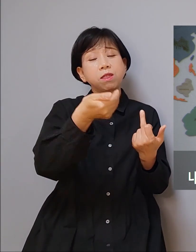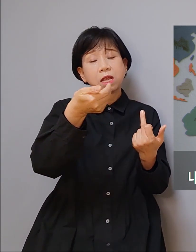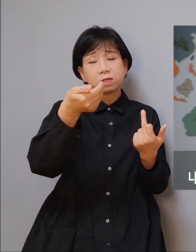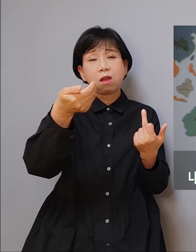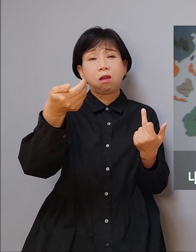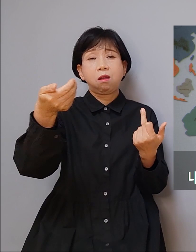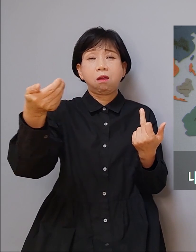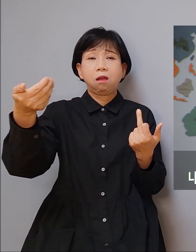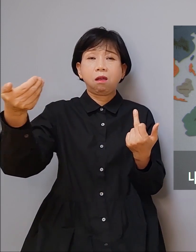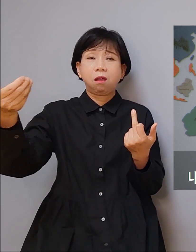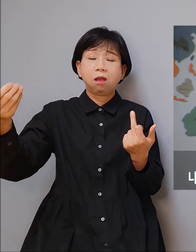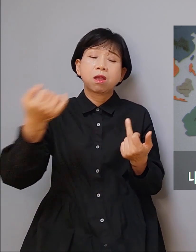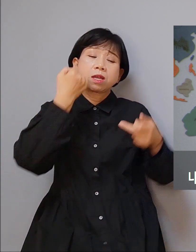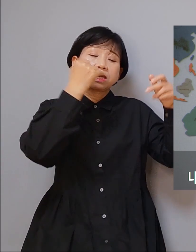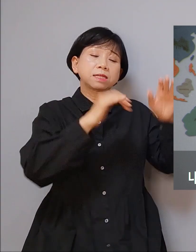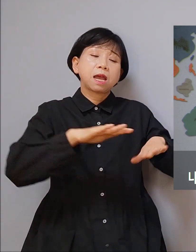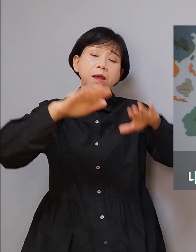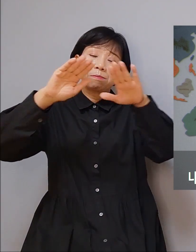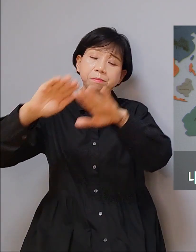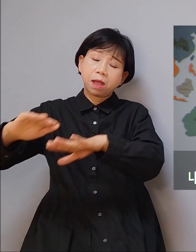언덕을 떠나서